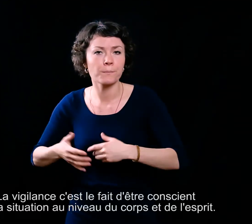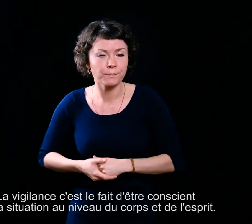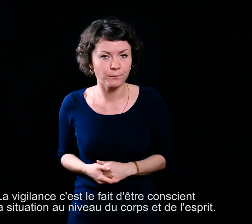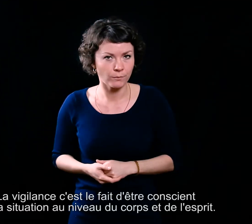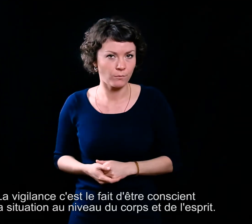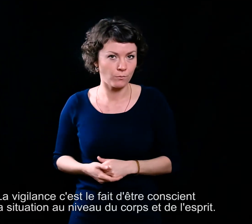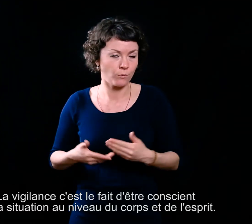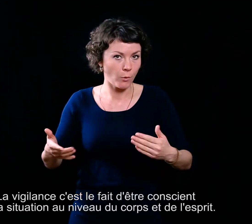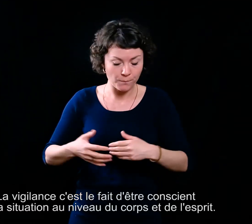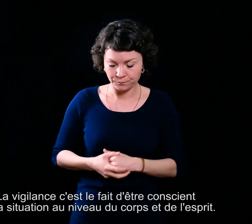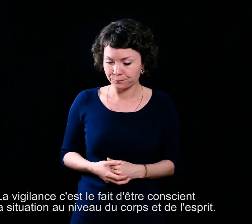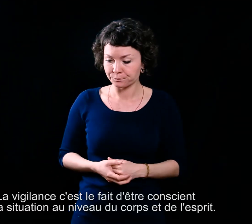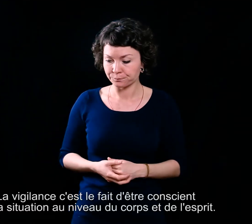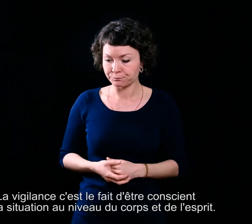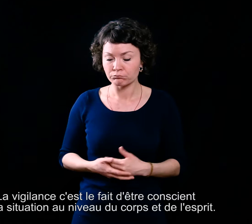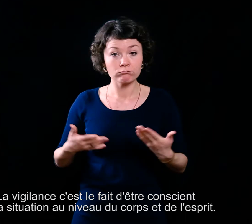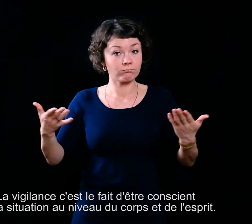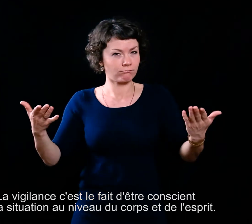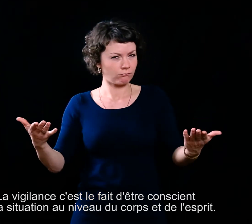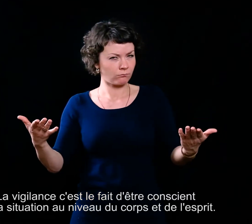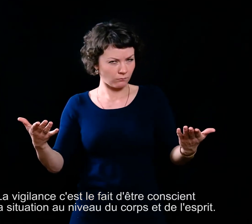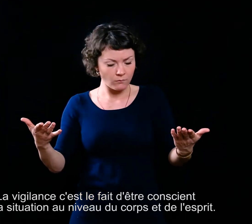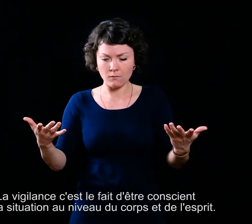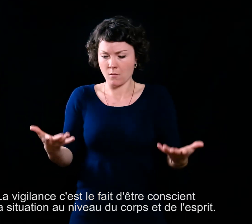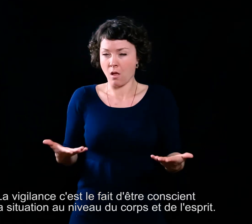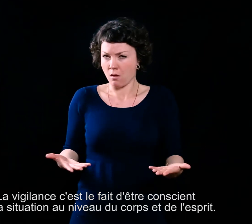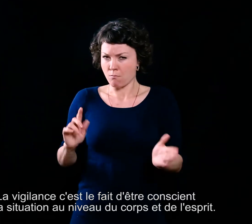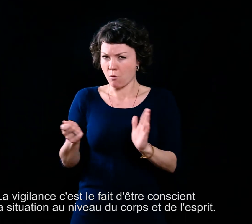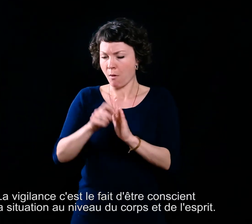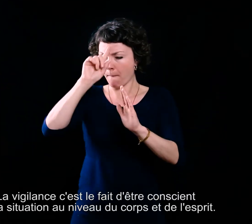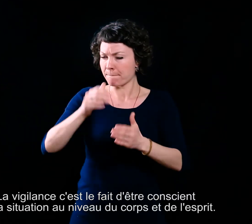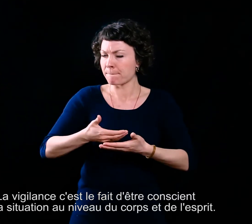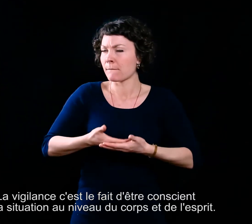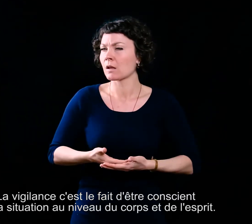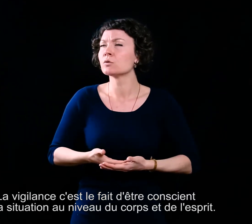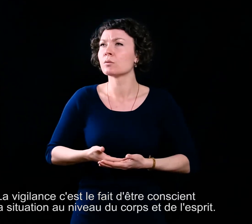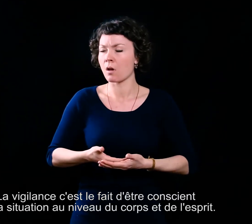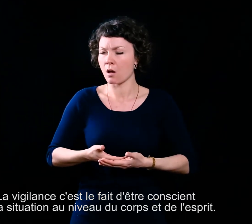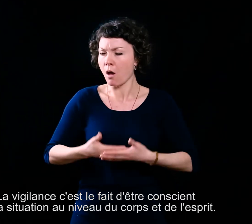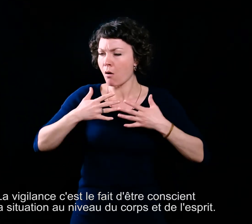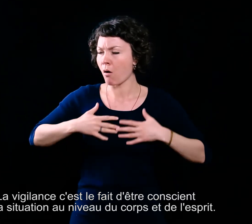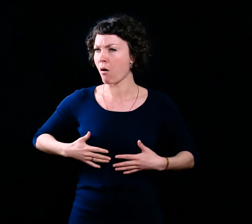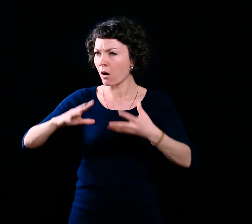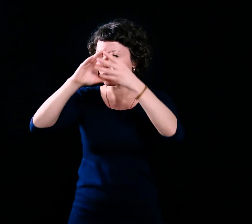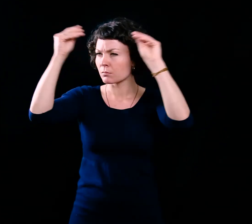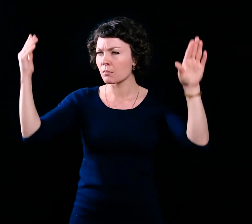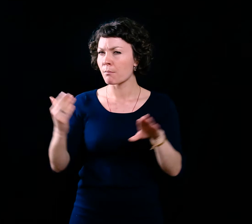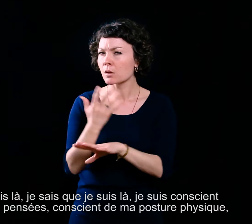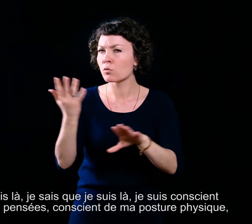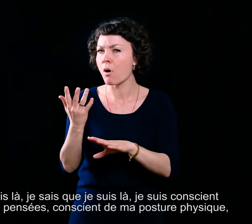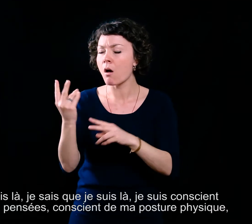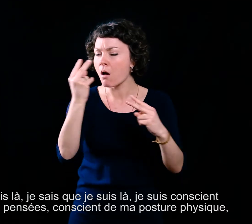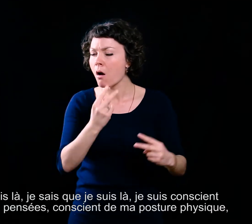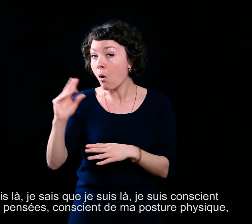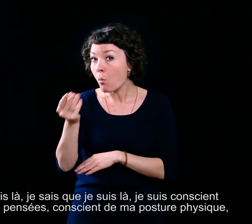La vigilance, c'est le fait d'être conscient de sa situation au niveau du corps et de l'esprit. Je